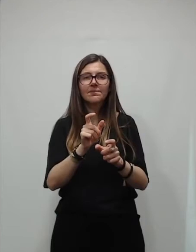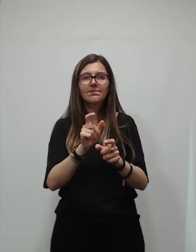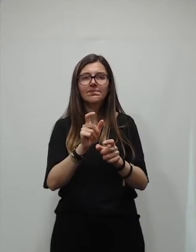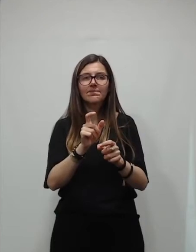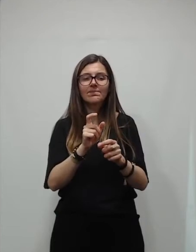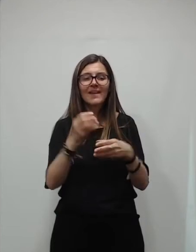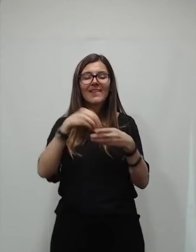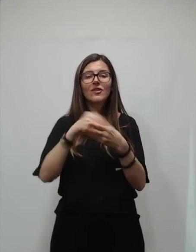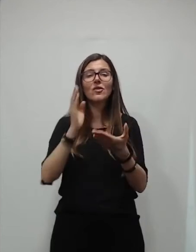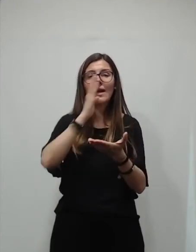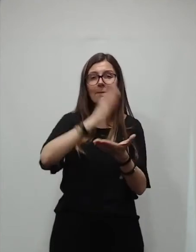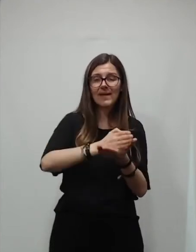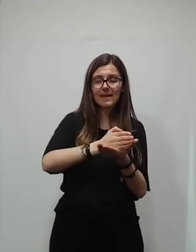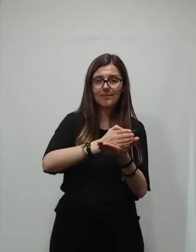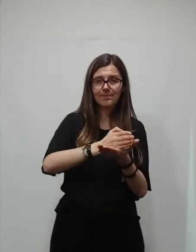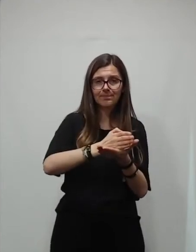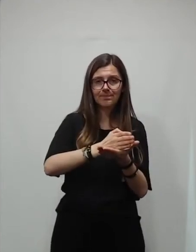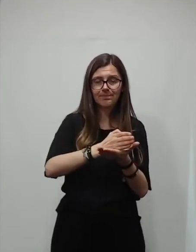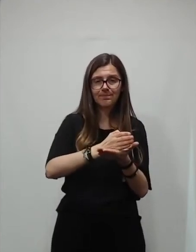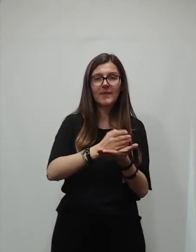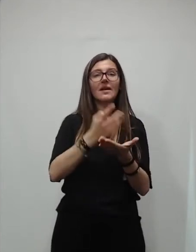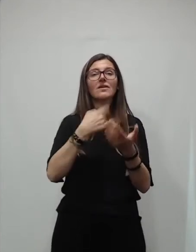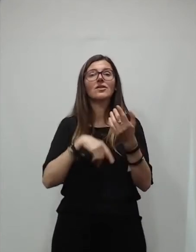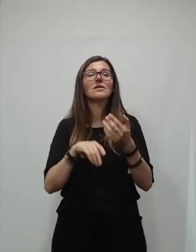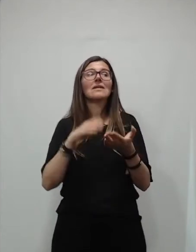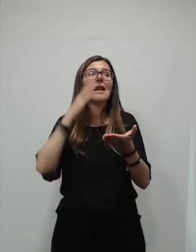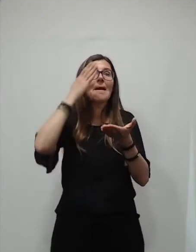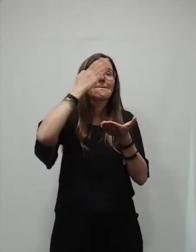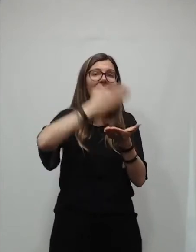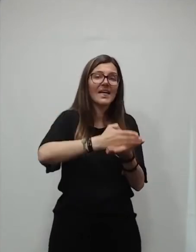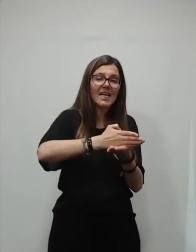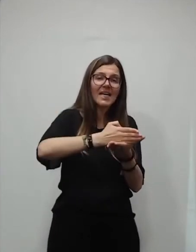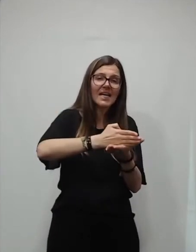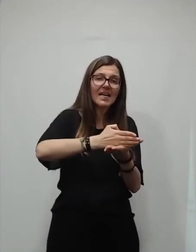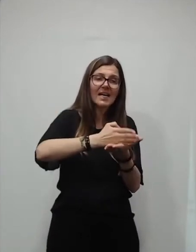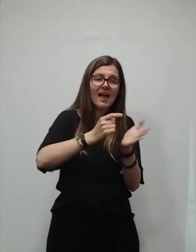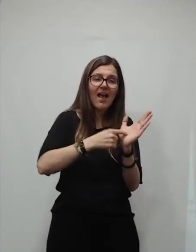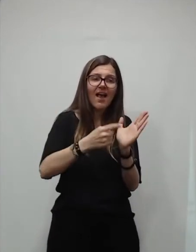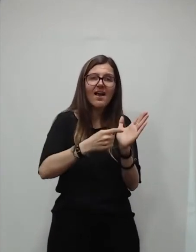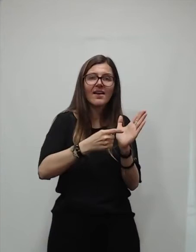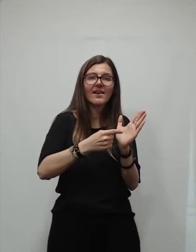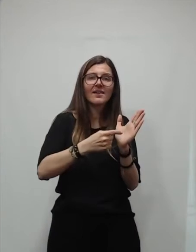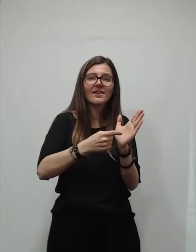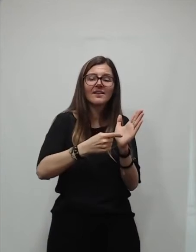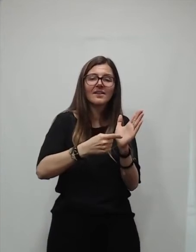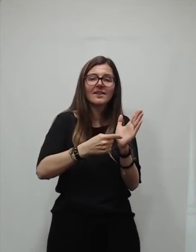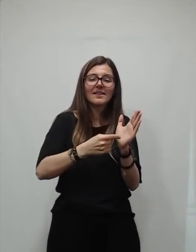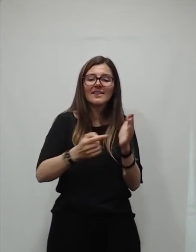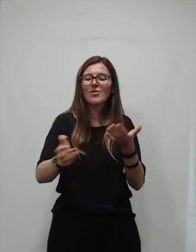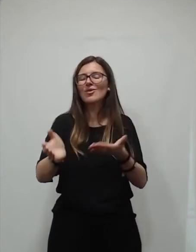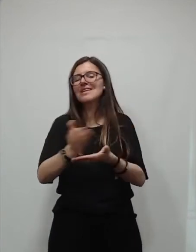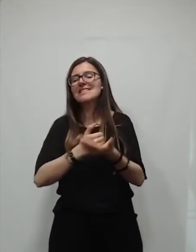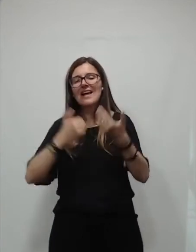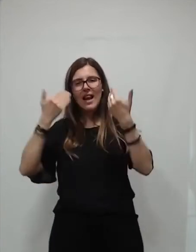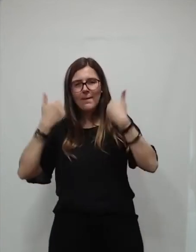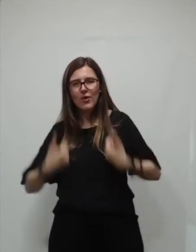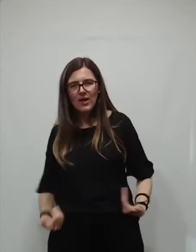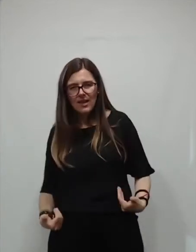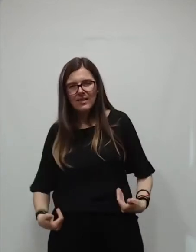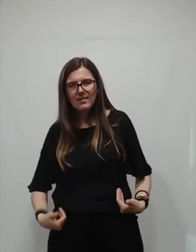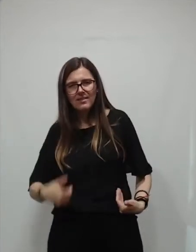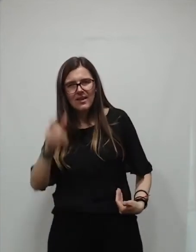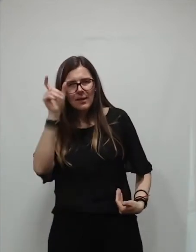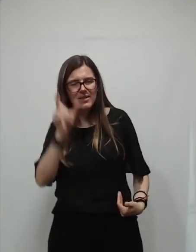como referencia y la pena tiene como principal característica la limitación temporal. Por lo tanto, una